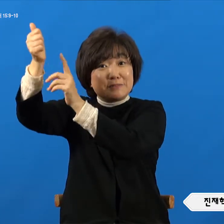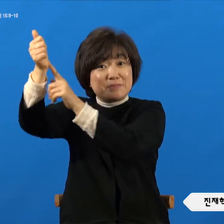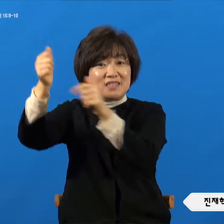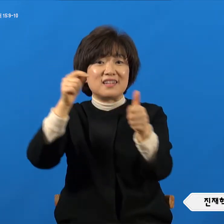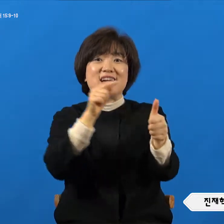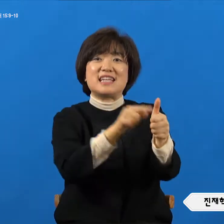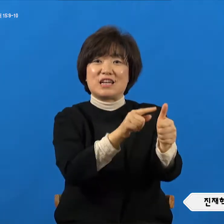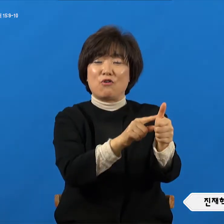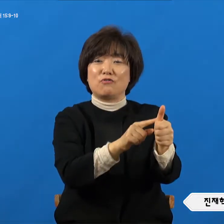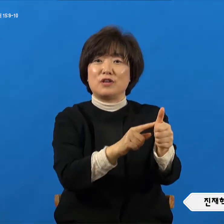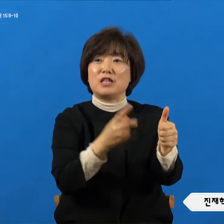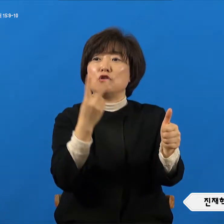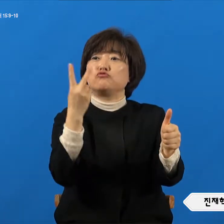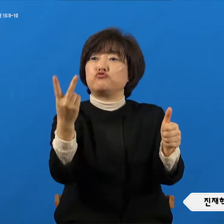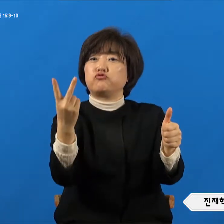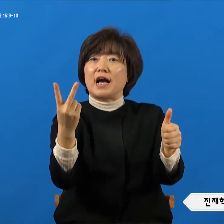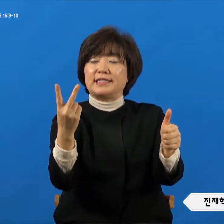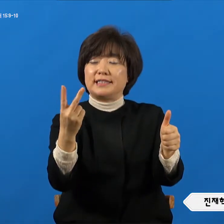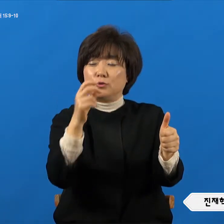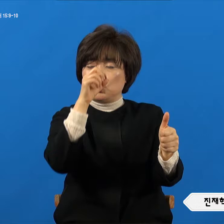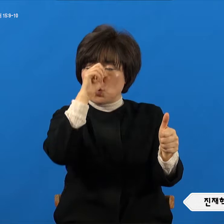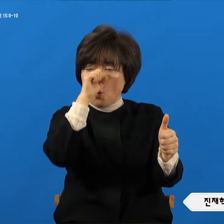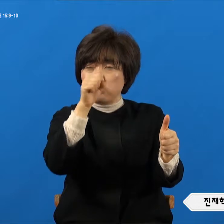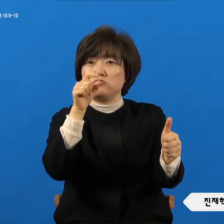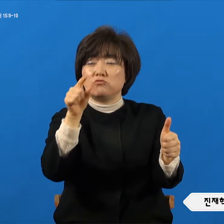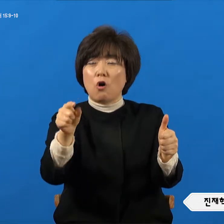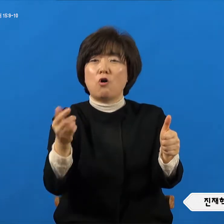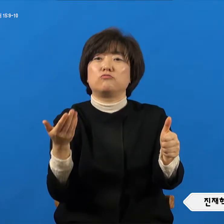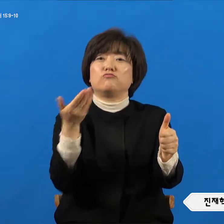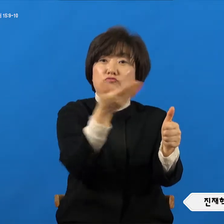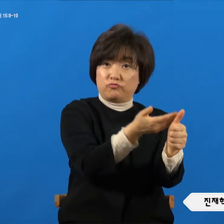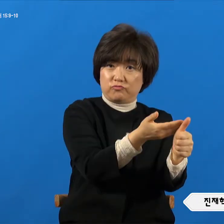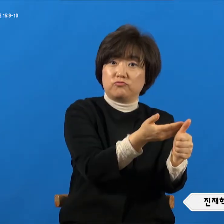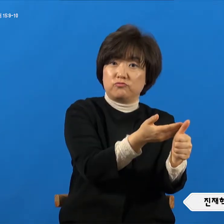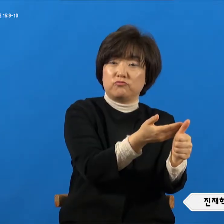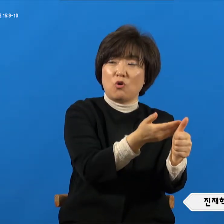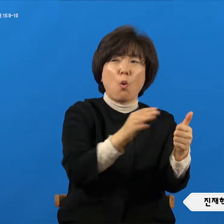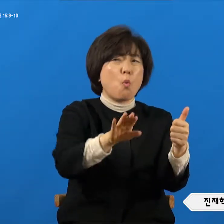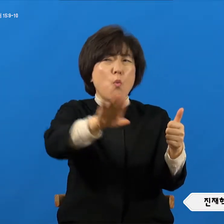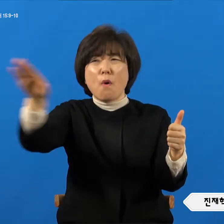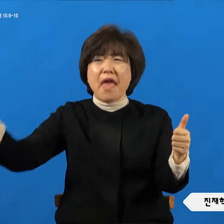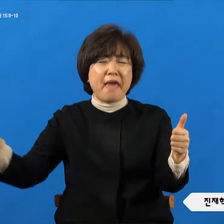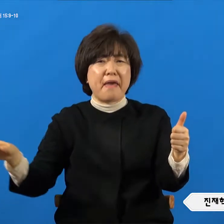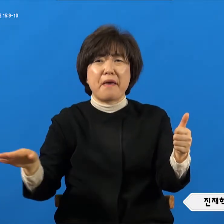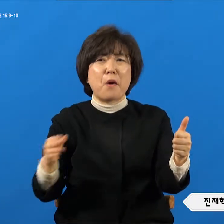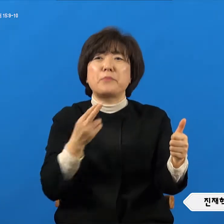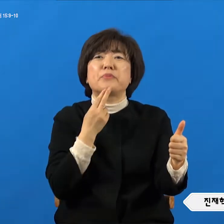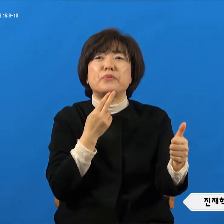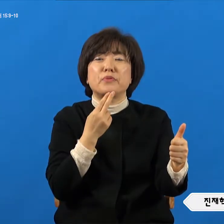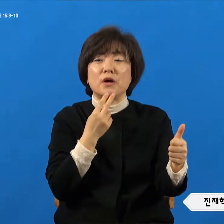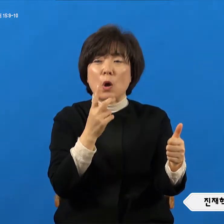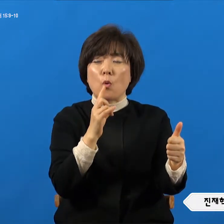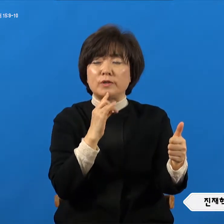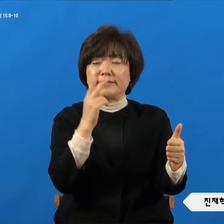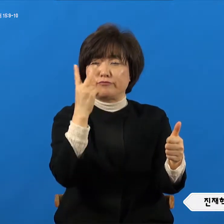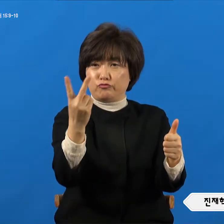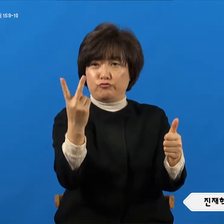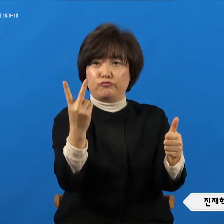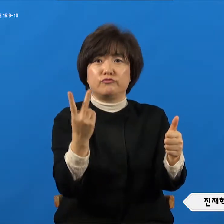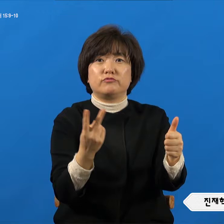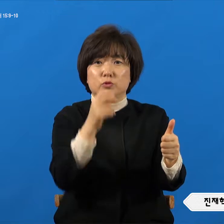링컨에게 두 가지 외에는 다른 것을 주지 않으셨다. 유일하게 주신 두